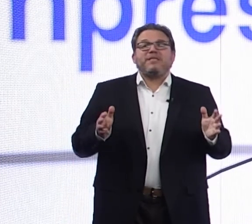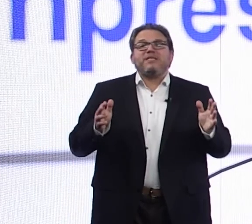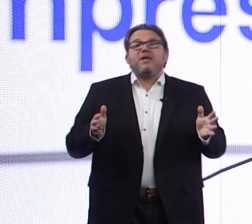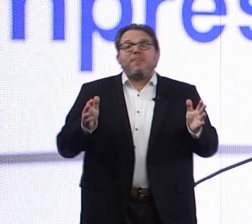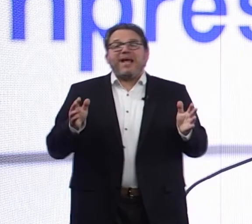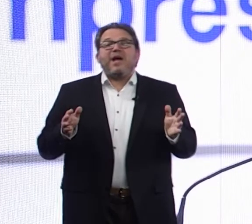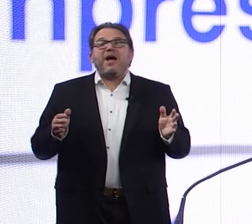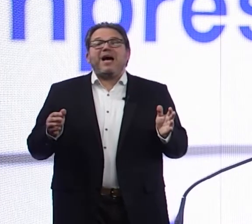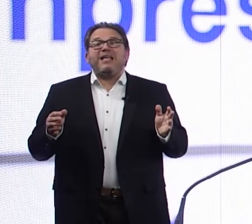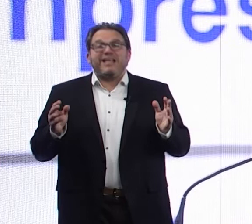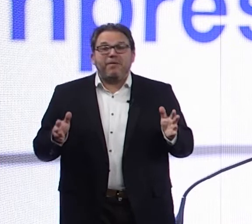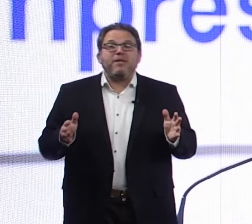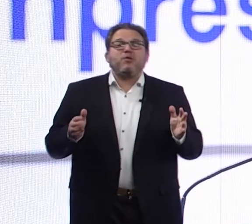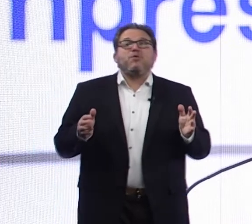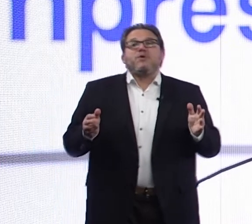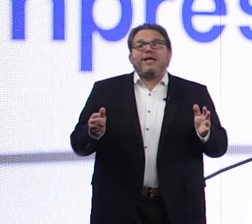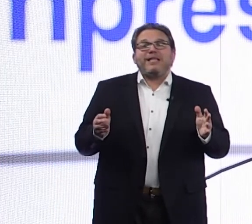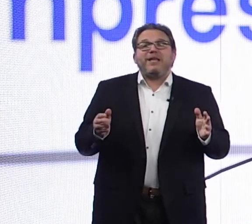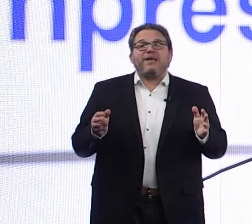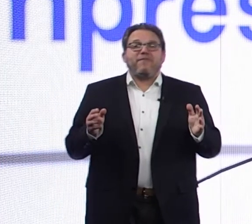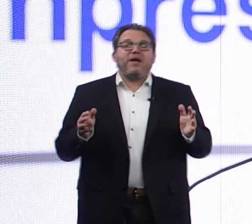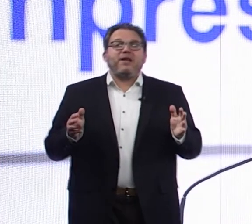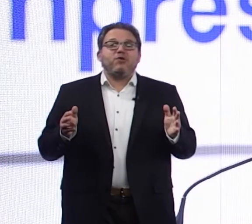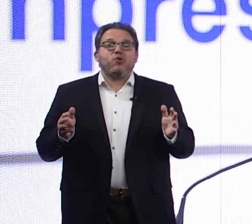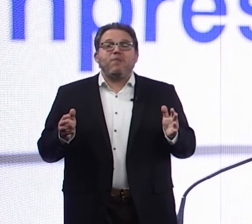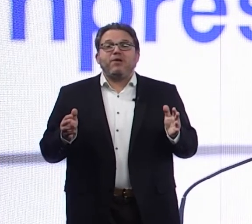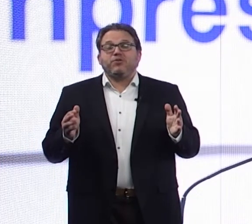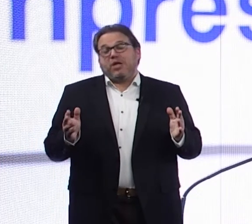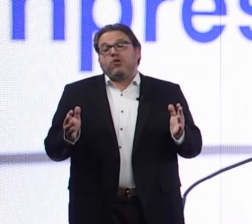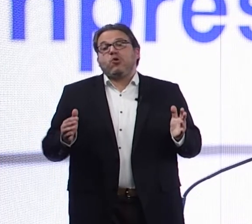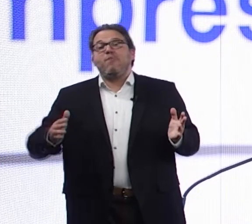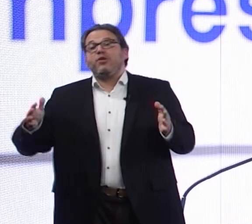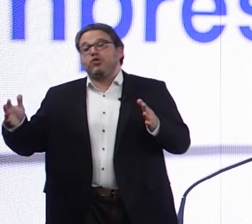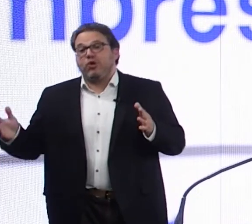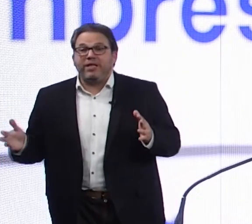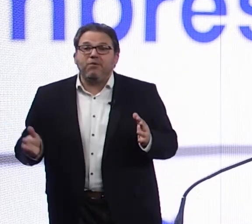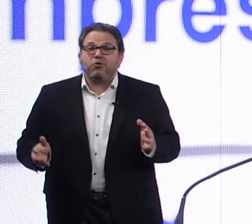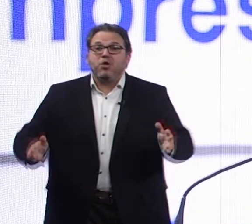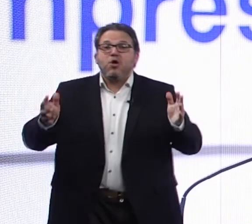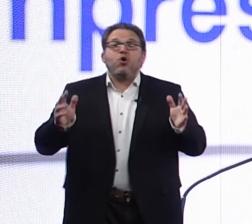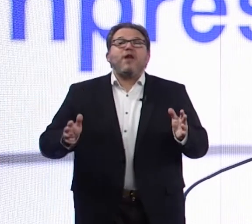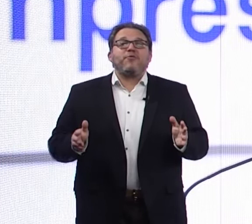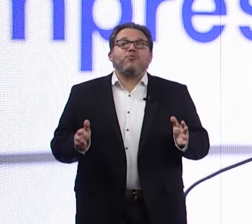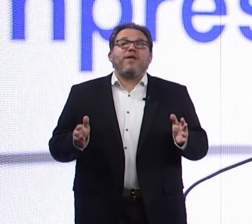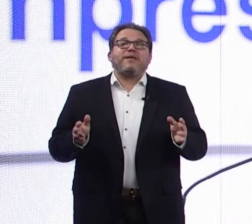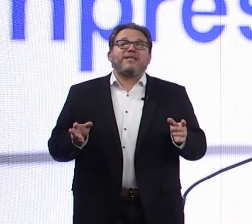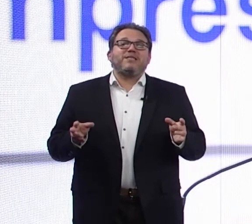de cara al incremento que tienen que fijar en los convenios en los convenios colectivos con la ruptura de estas negociaciones